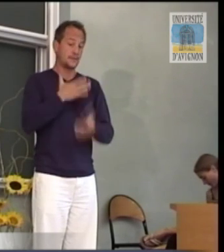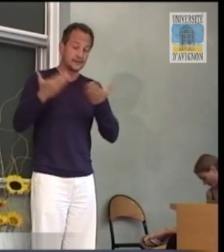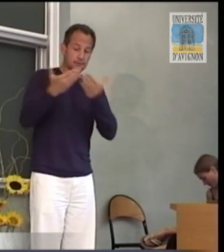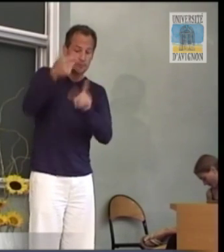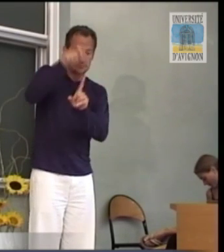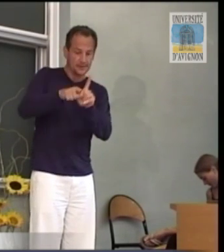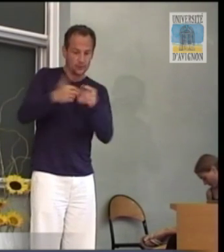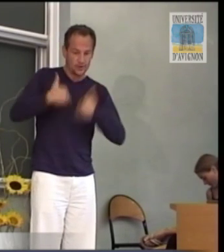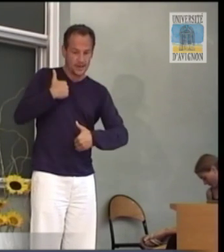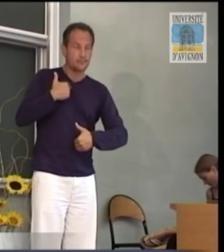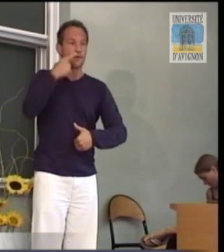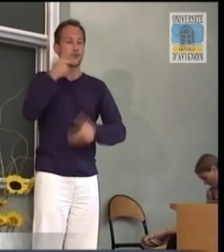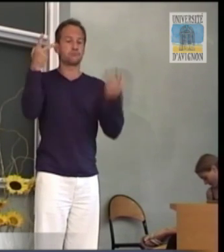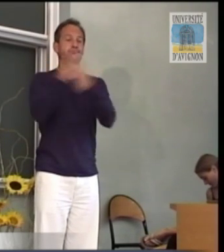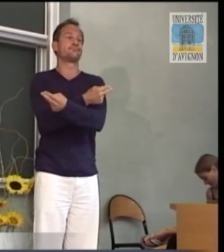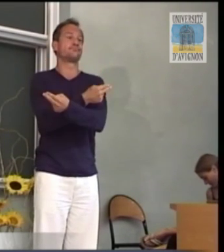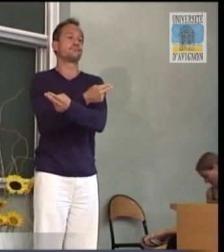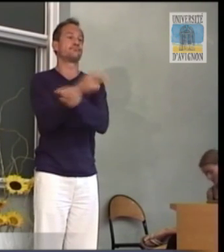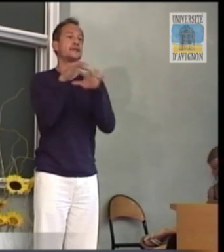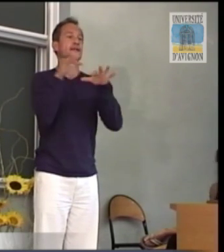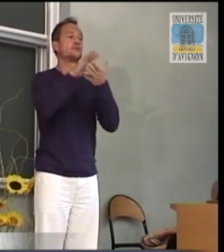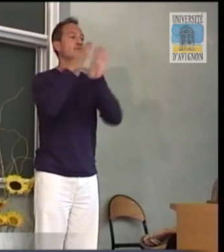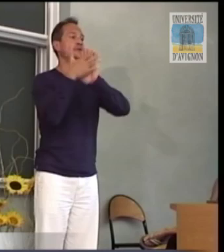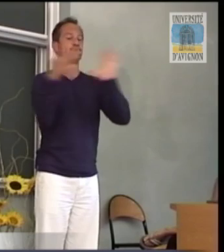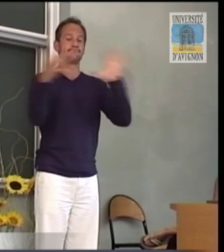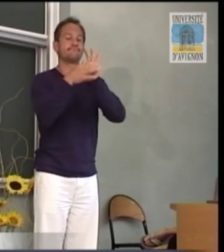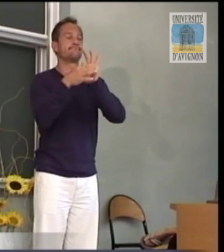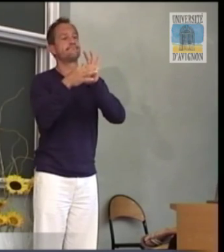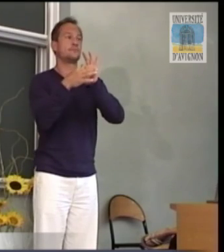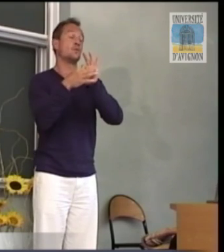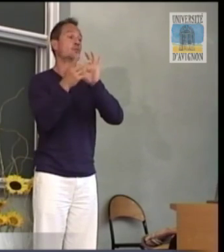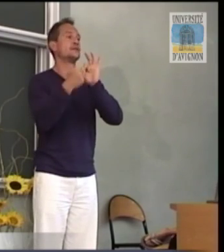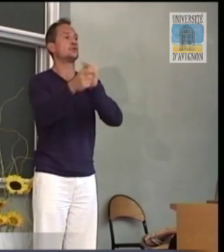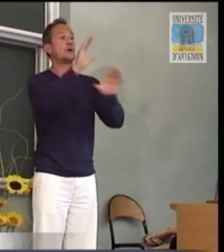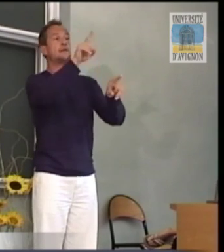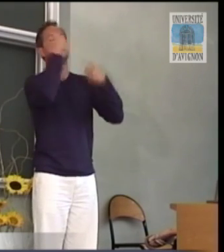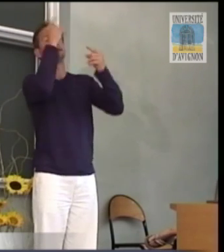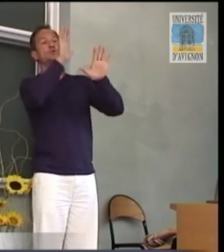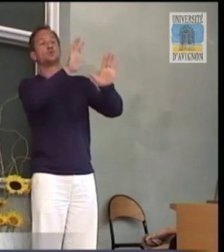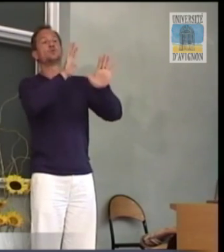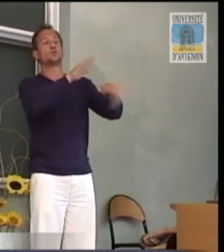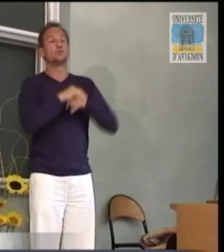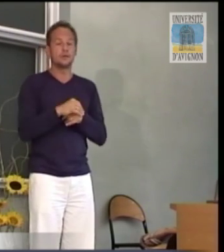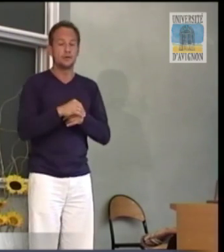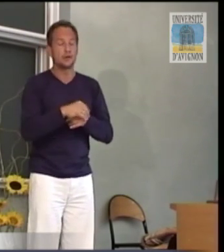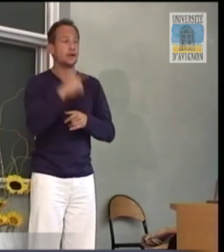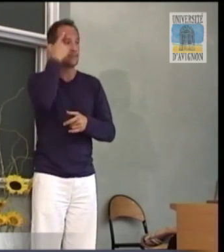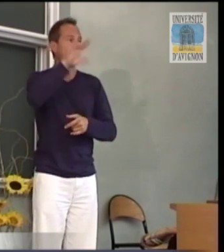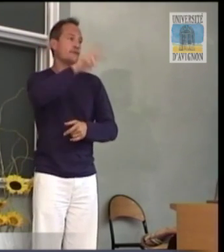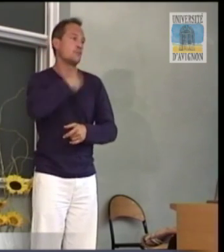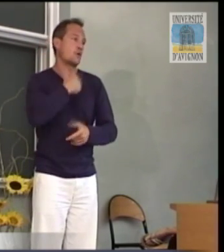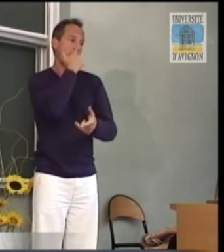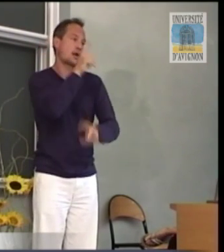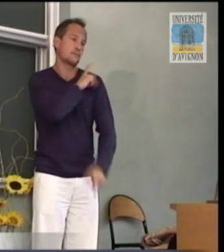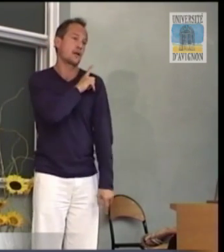au réseau associatif. Alors évidemment, je vais me faire des ennemis, mais je suis un poil à gratter, vous l'avez dit,